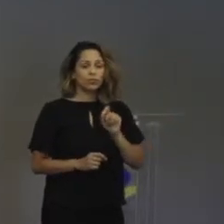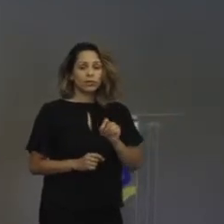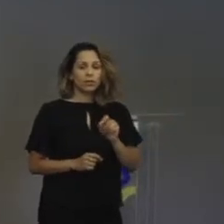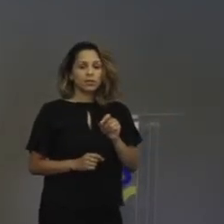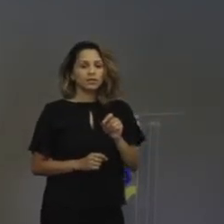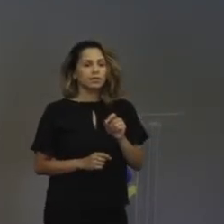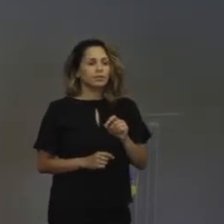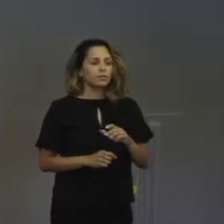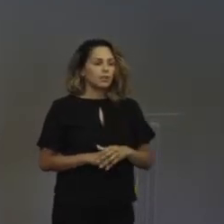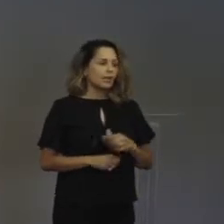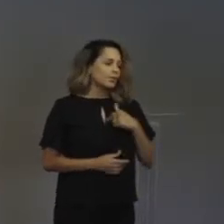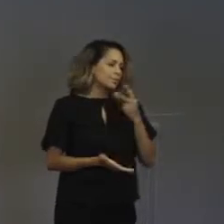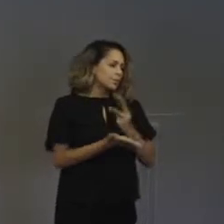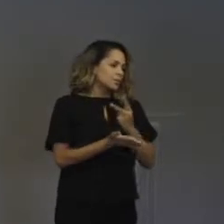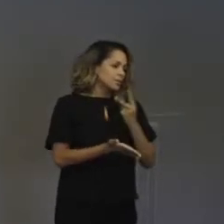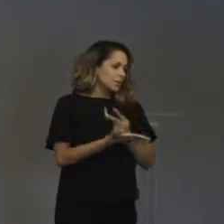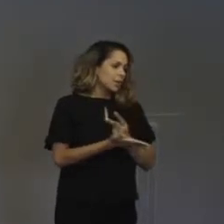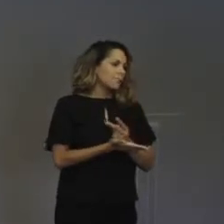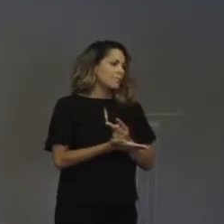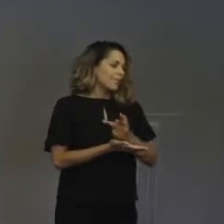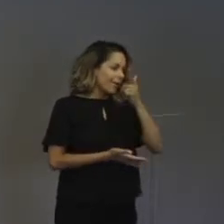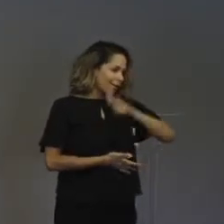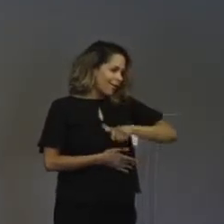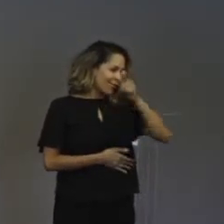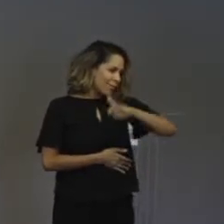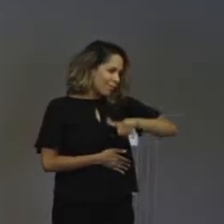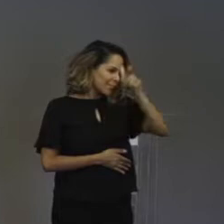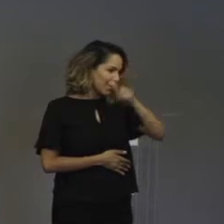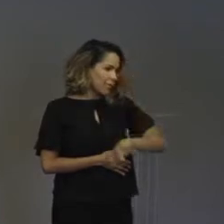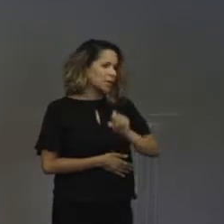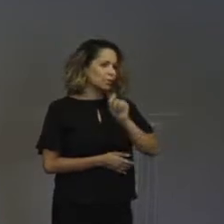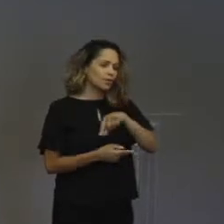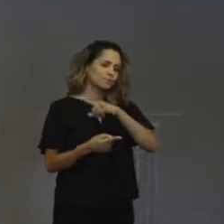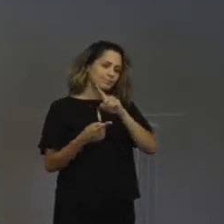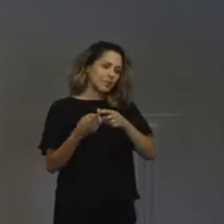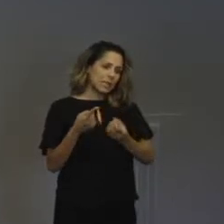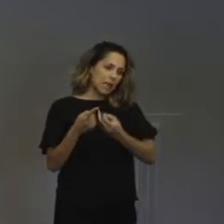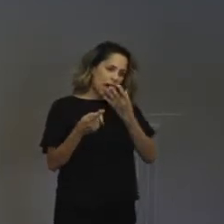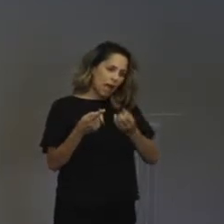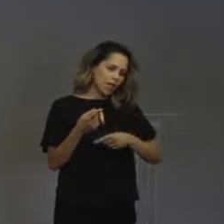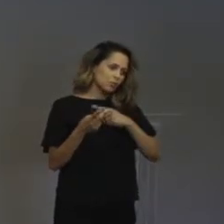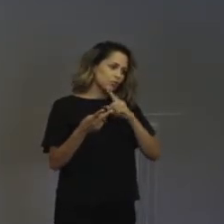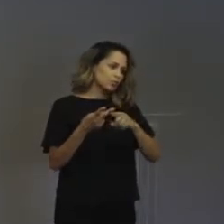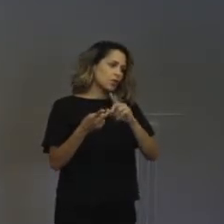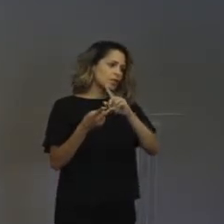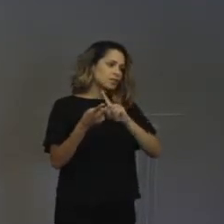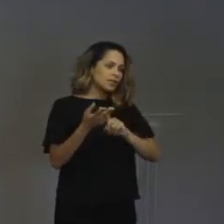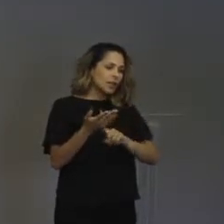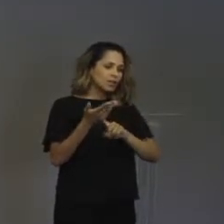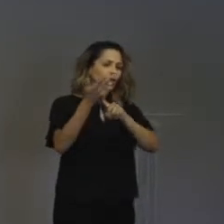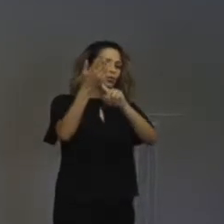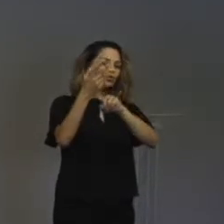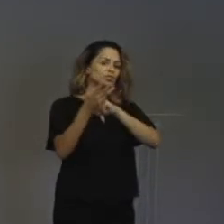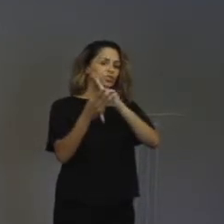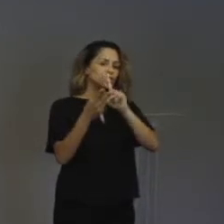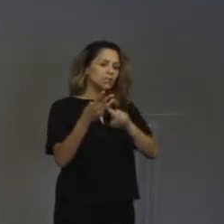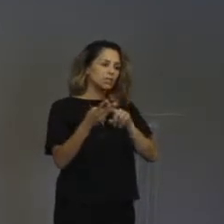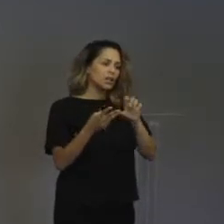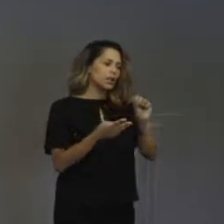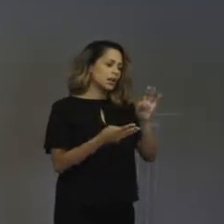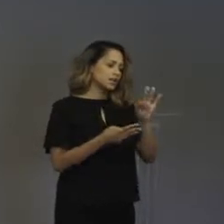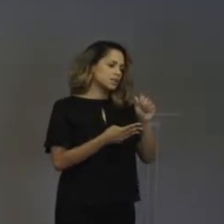velha tecla, eu fico igual o samba de uma nota só, dados, tecnologias e startups. A gente não pode sair pensando na intermodalidade pensando